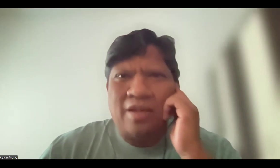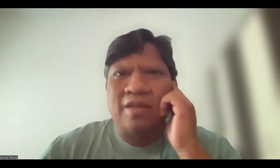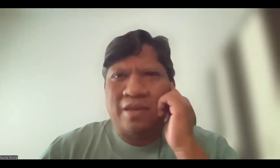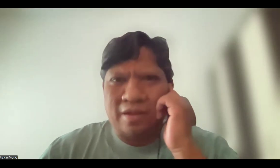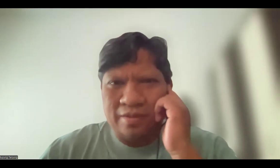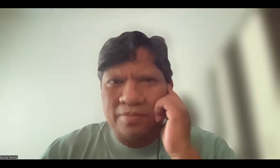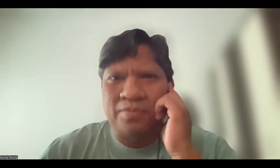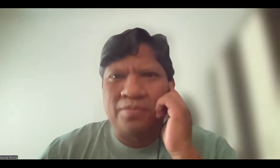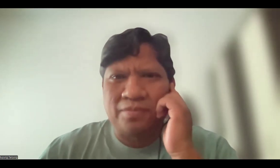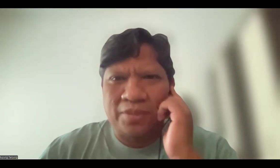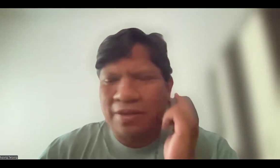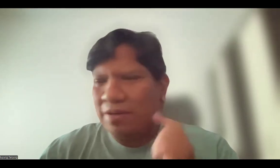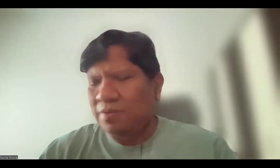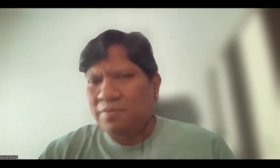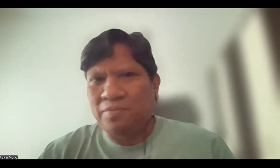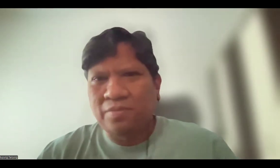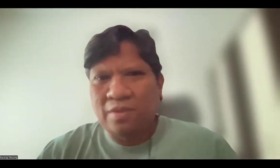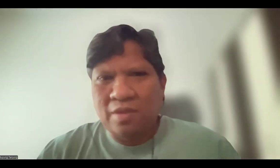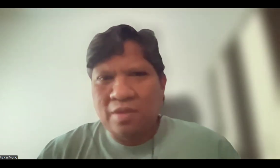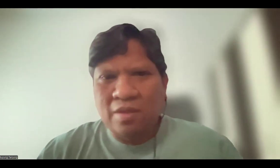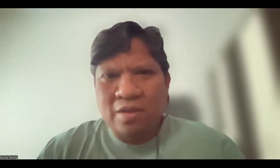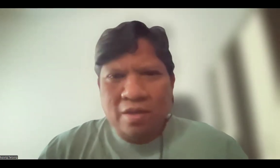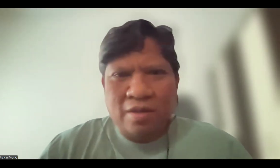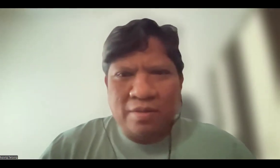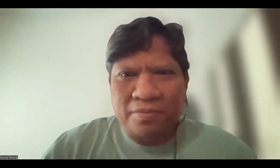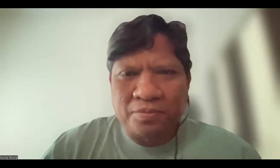Oke, ya, oke.